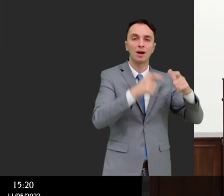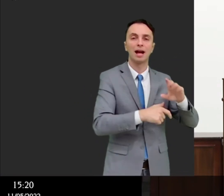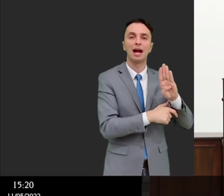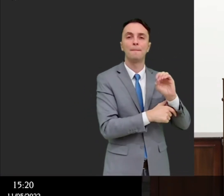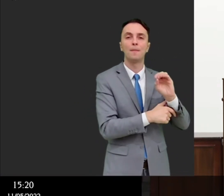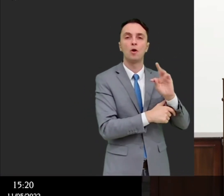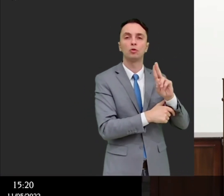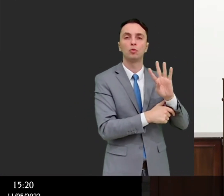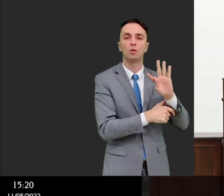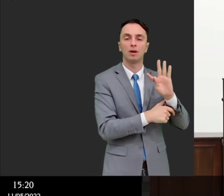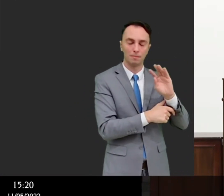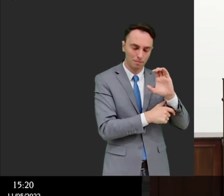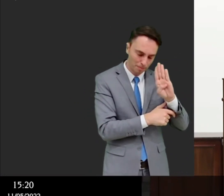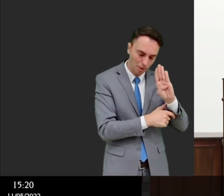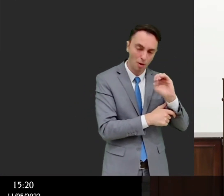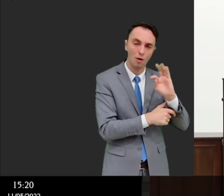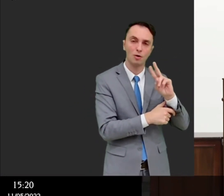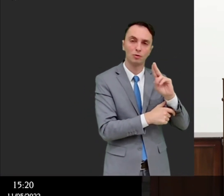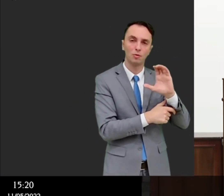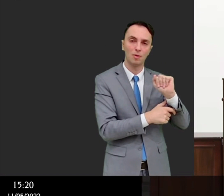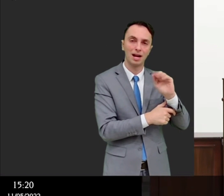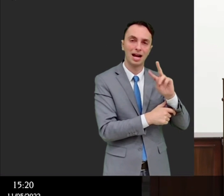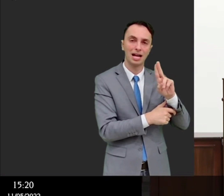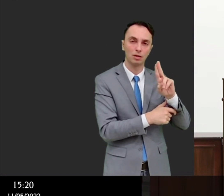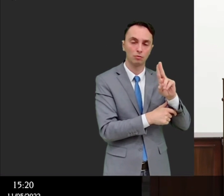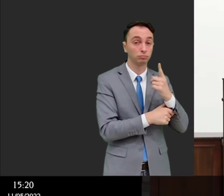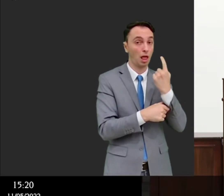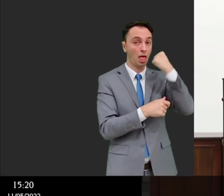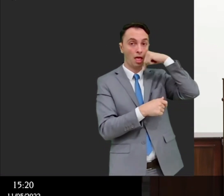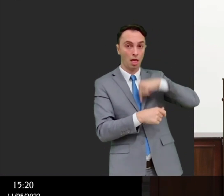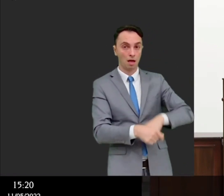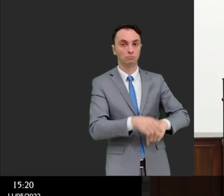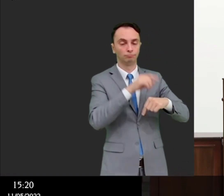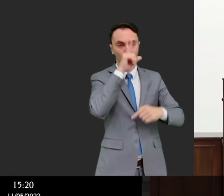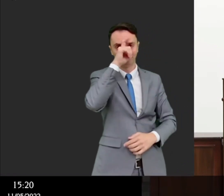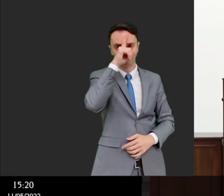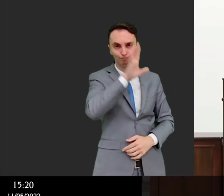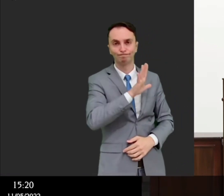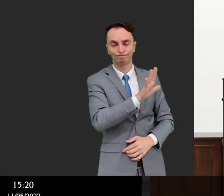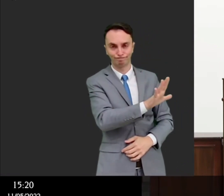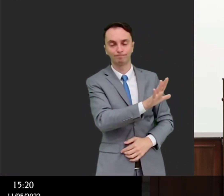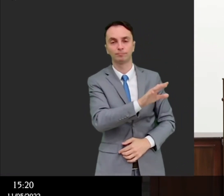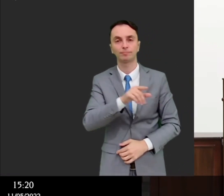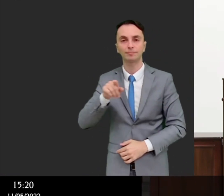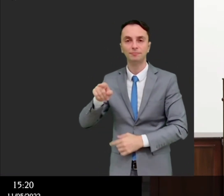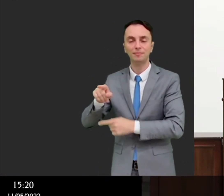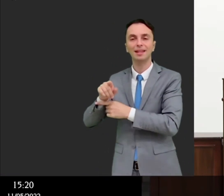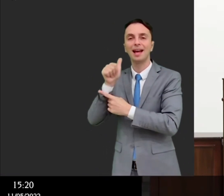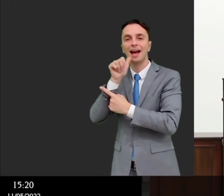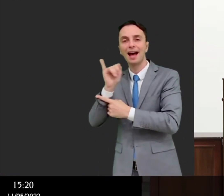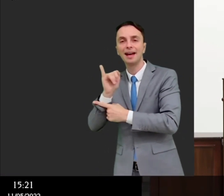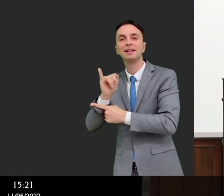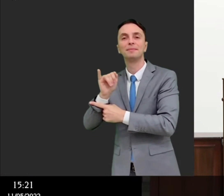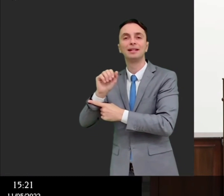está entubado. O irmão Djalma Messias, do Jardim Marquete, Campo Limpo Paulista, está enfermo. A